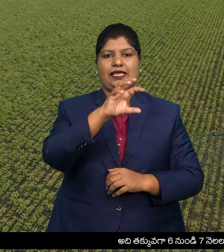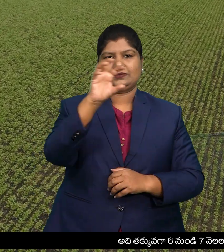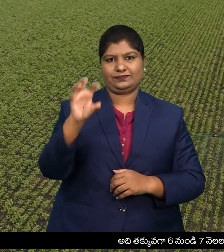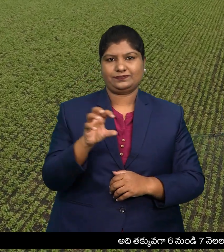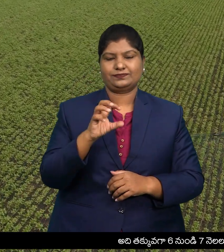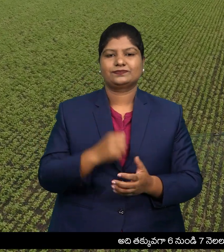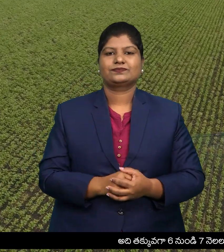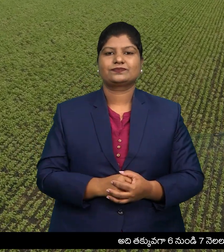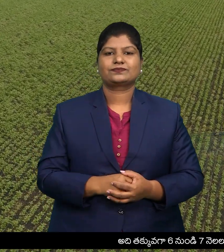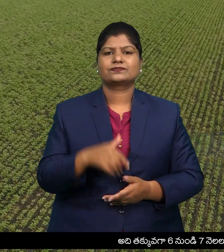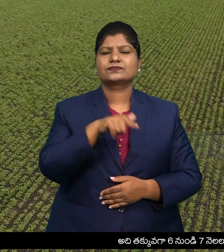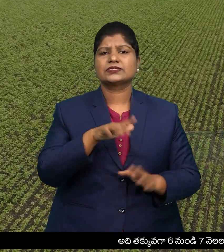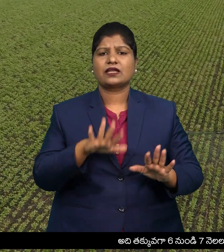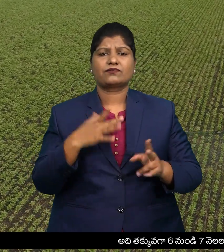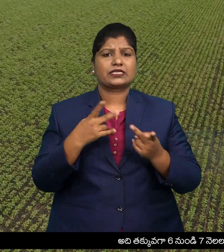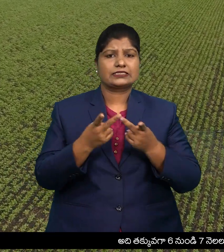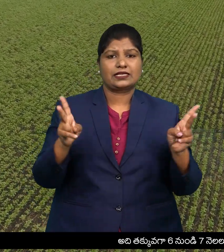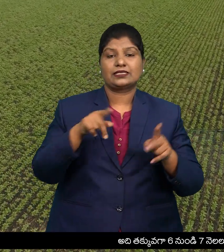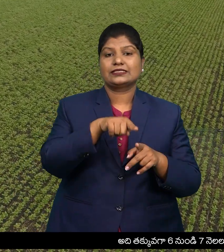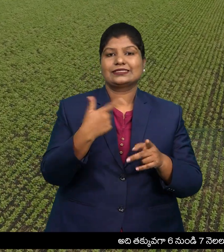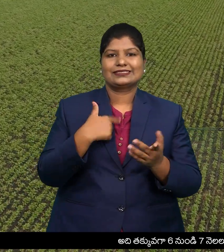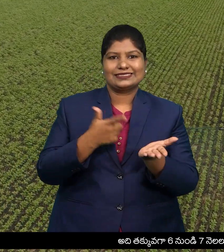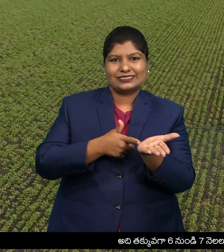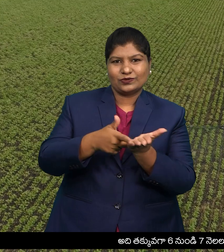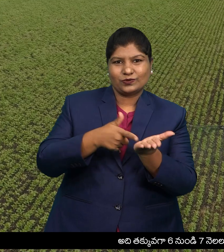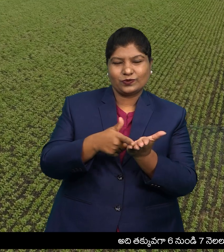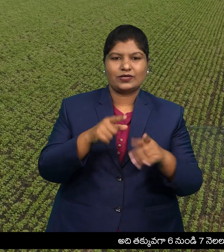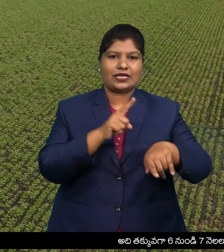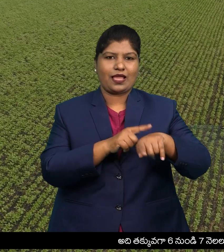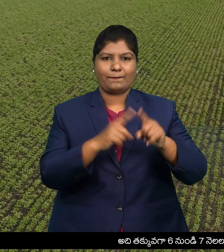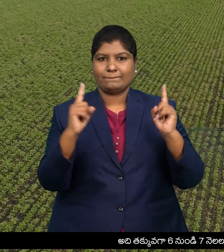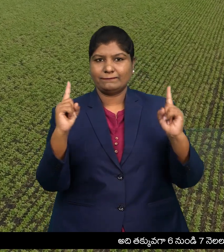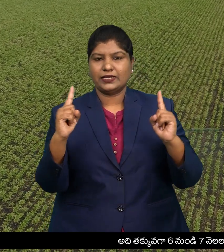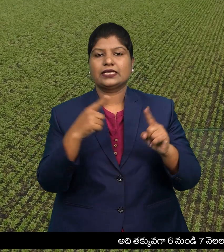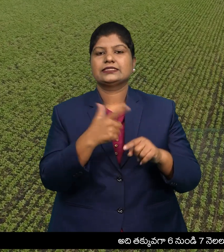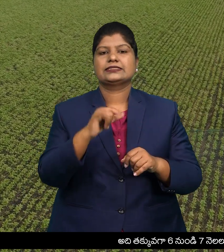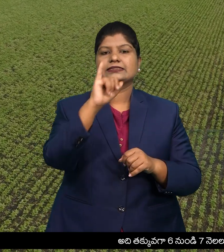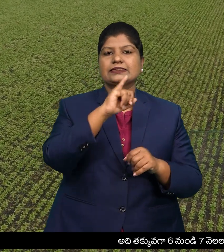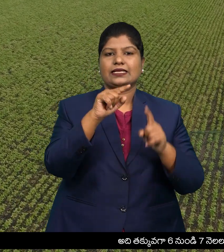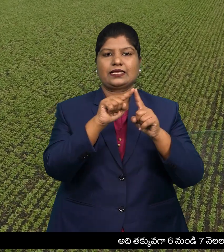అది తక్కువగా 6 నుండి 7 నెలలు మాత్రమే వ్యవసాయ పనుల కాలం ఉంటుంది.